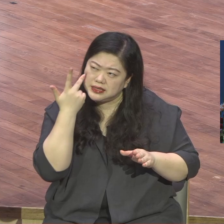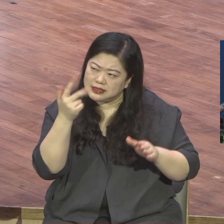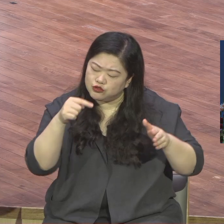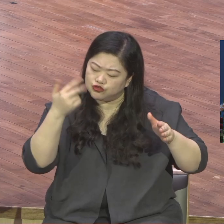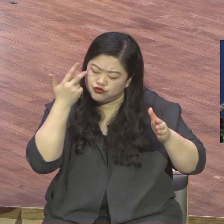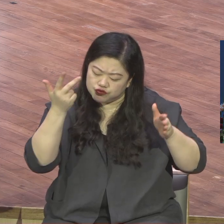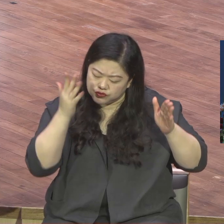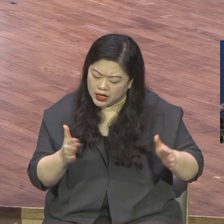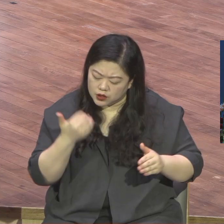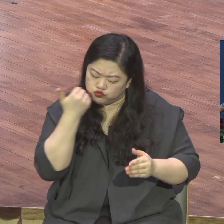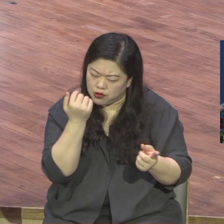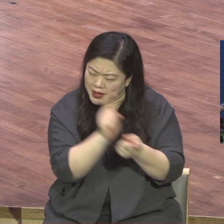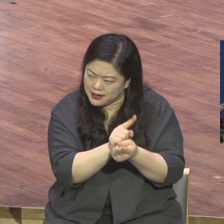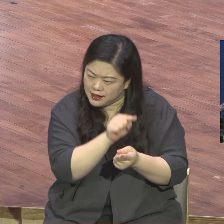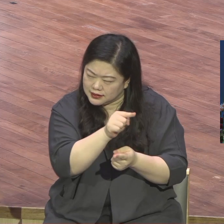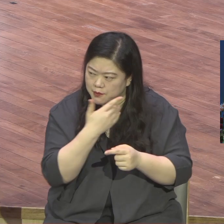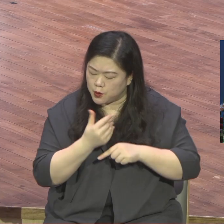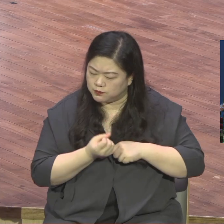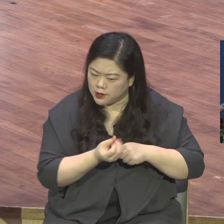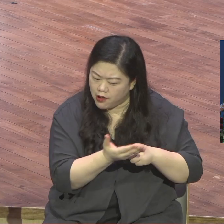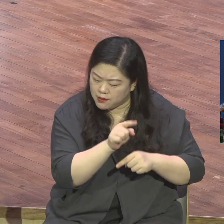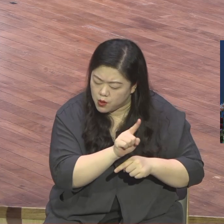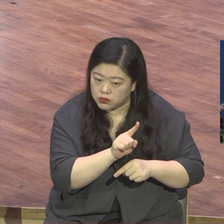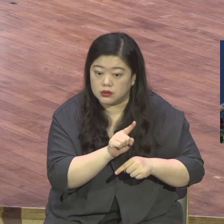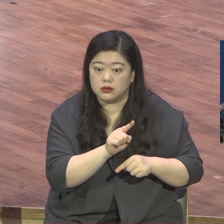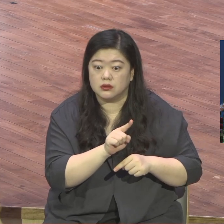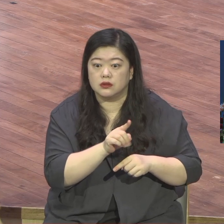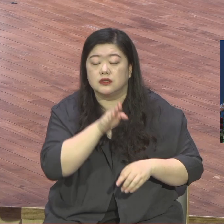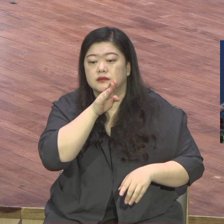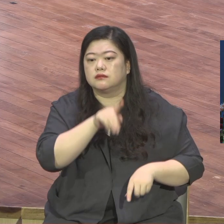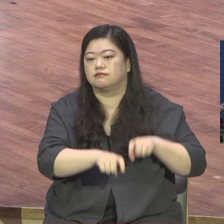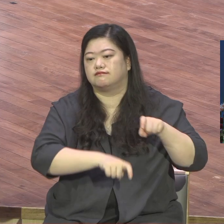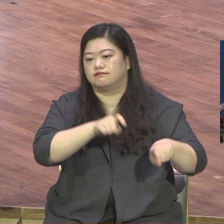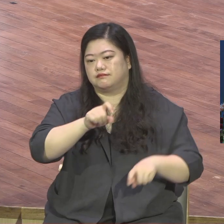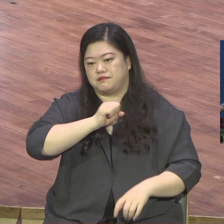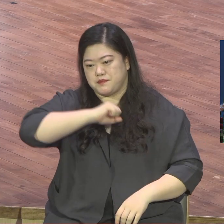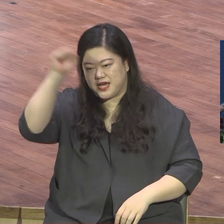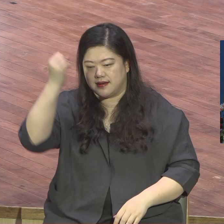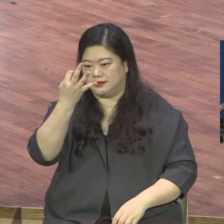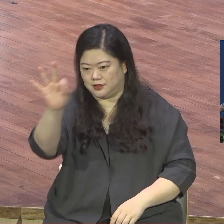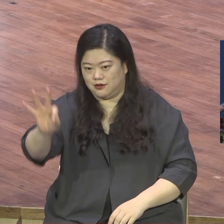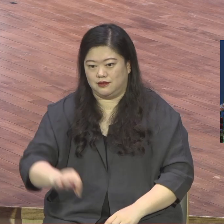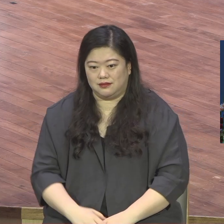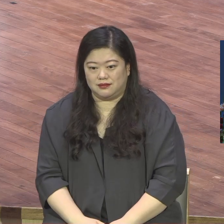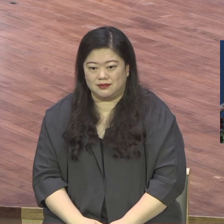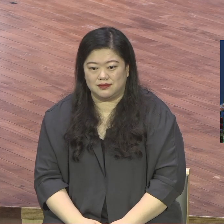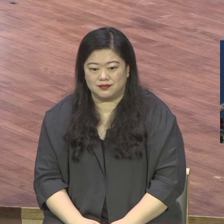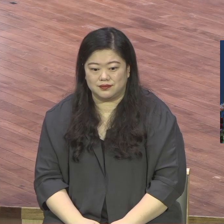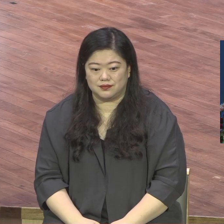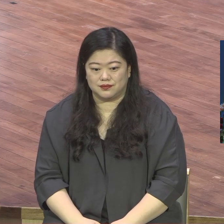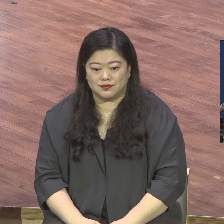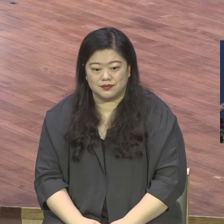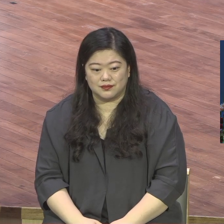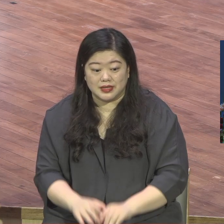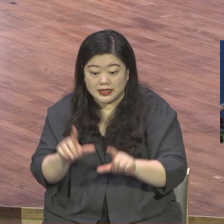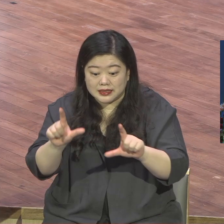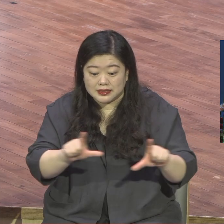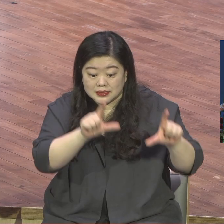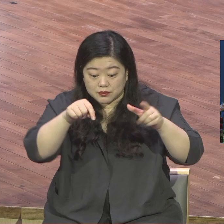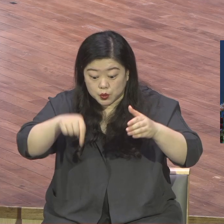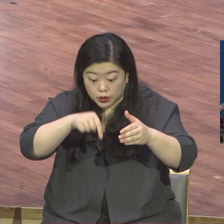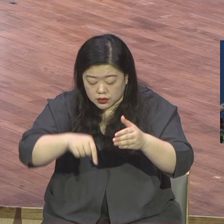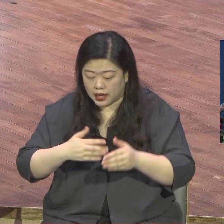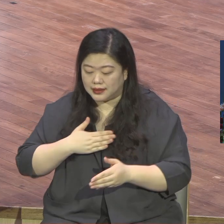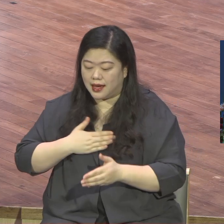신앙생활이다, 그 말이에요. 삶 속에 영향 입혀라. 삶 속에서 너가